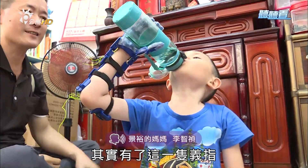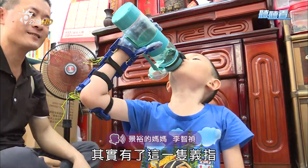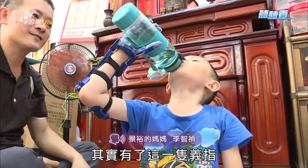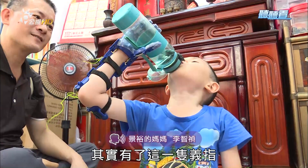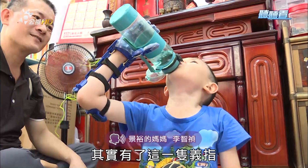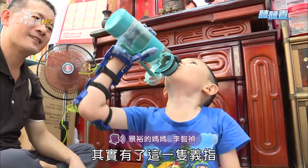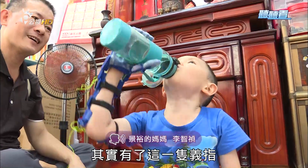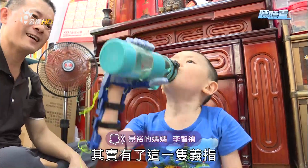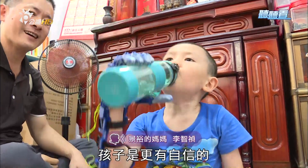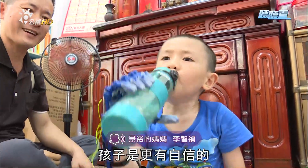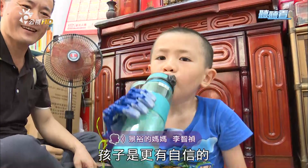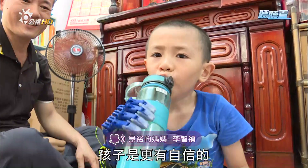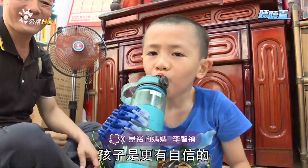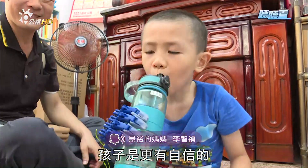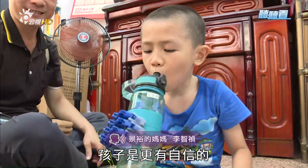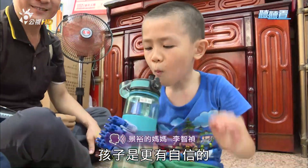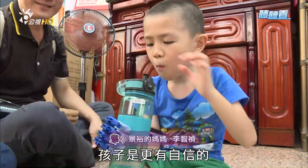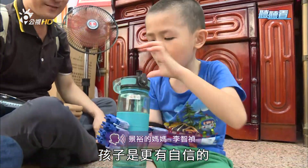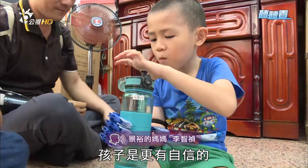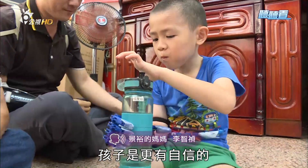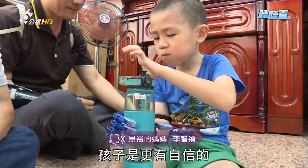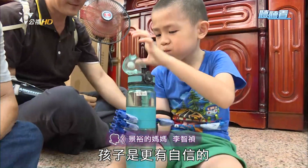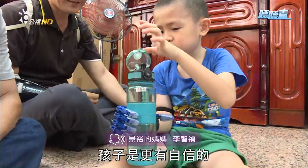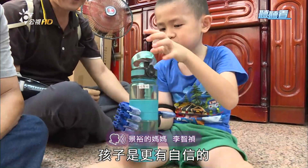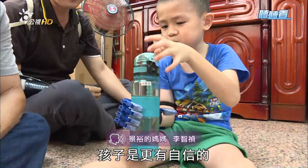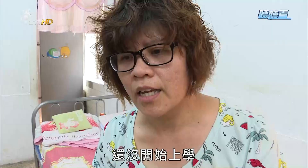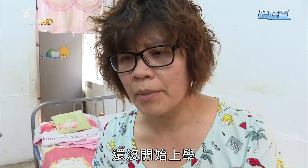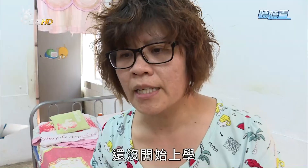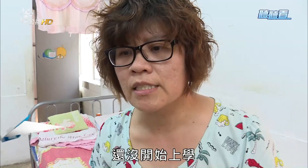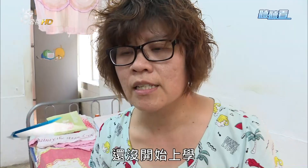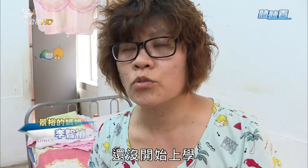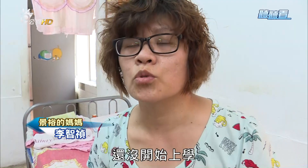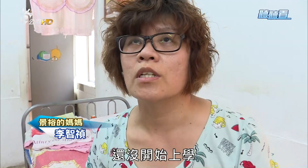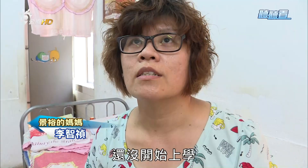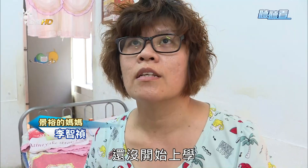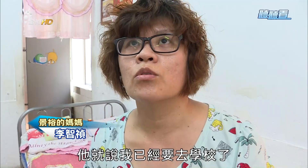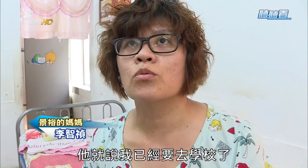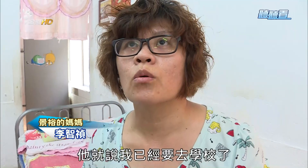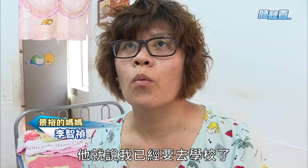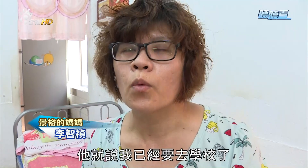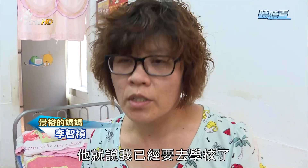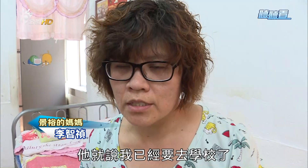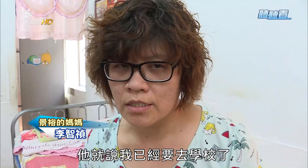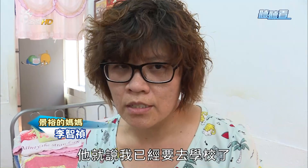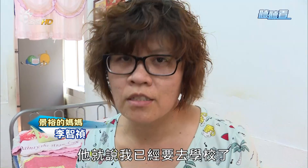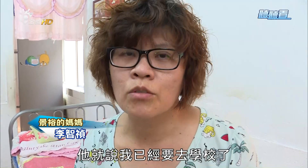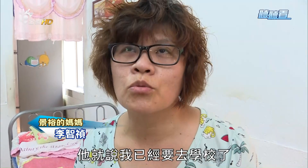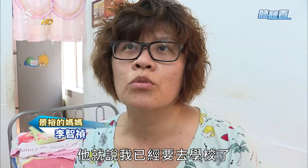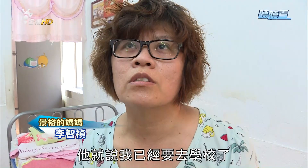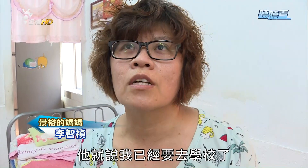义纸，孩子是更有自信的。还没开始上学，他就说我已经要去学校